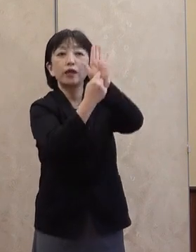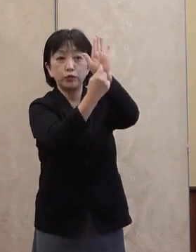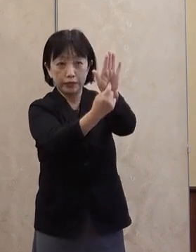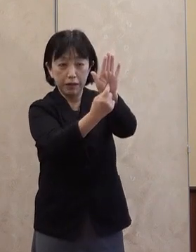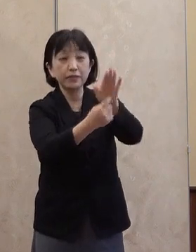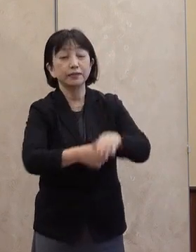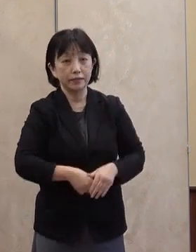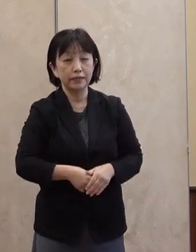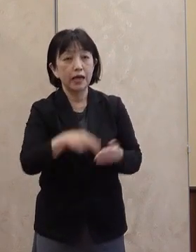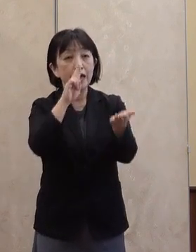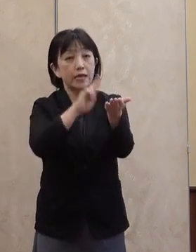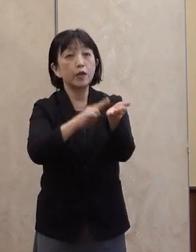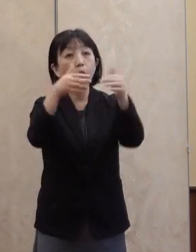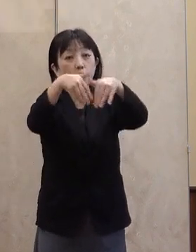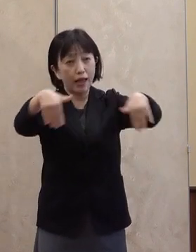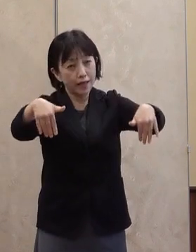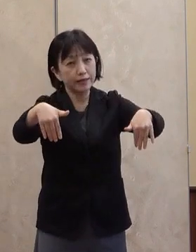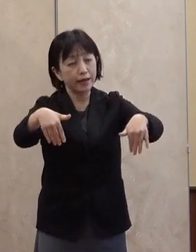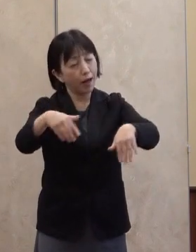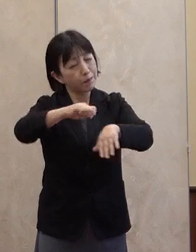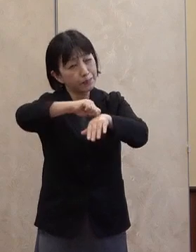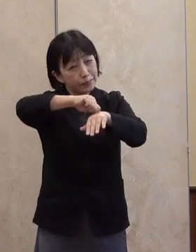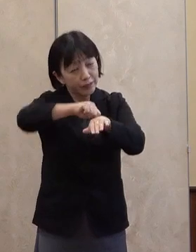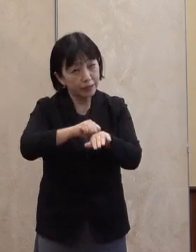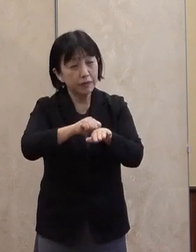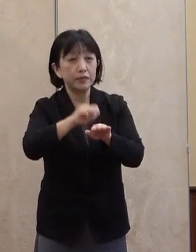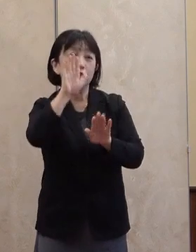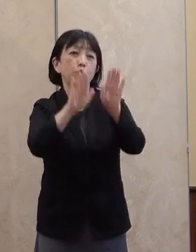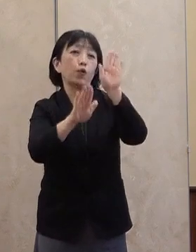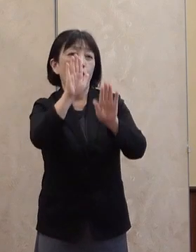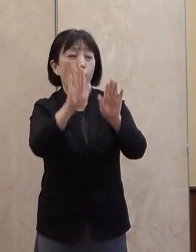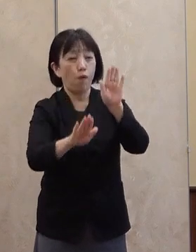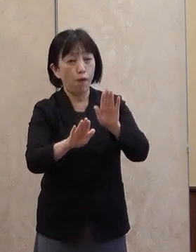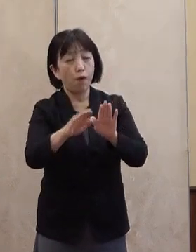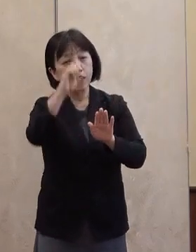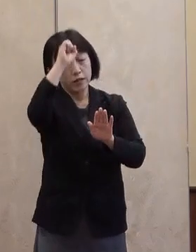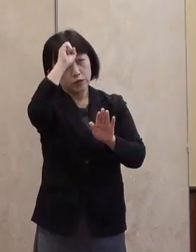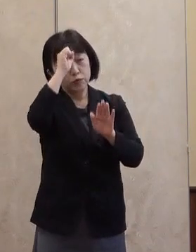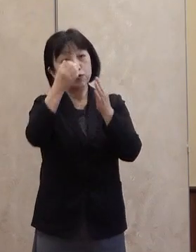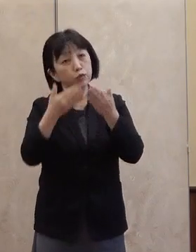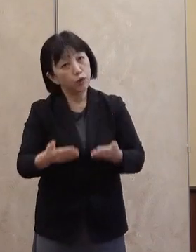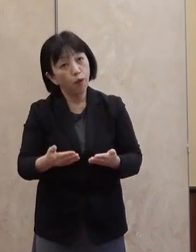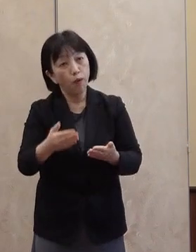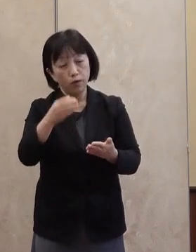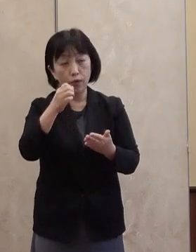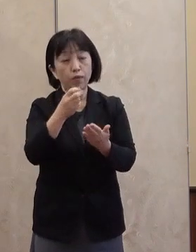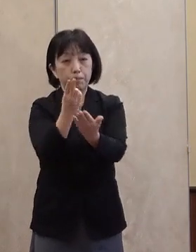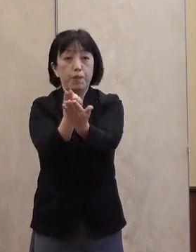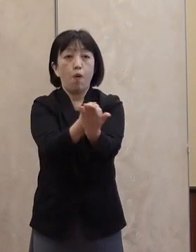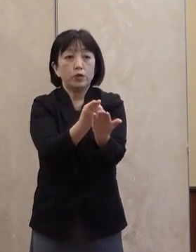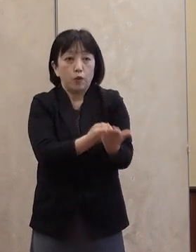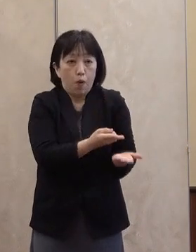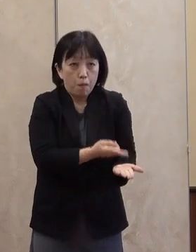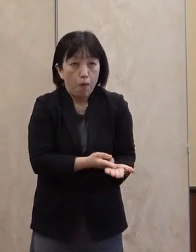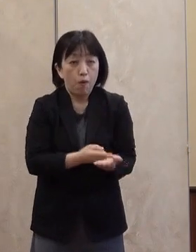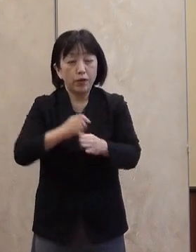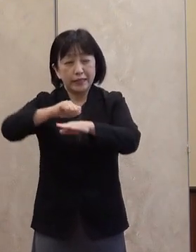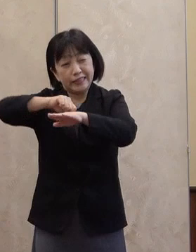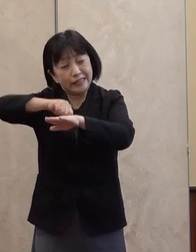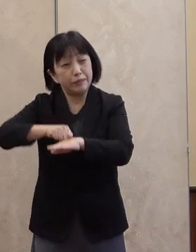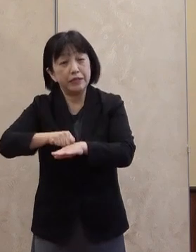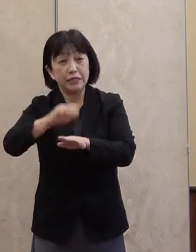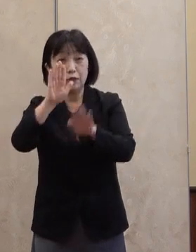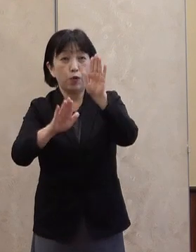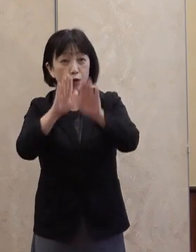。医療体制非常に厳しい状況です。重症病床も非常に厳しい状況、陽性者の